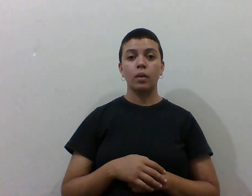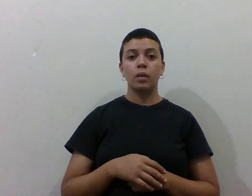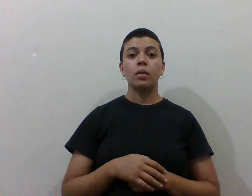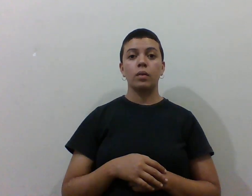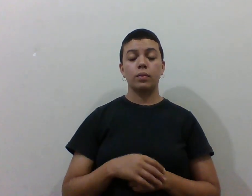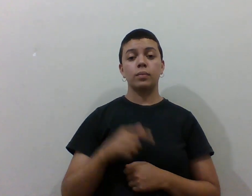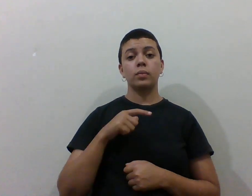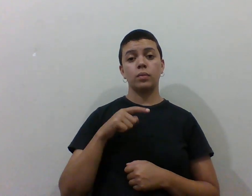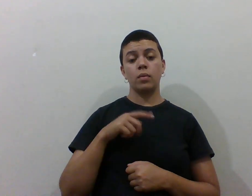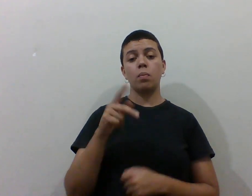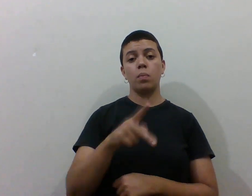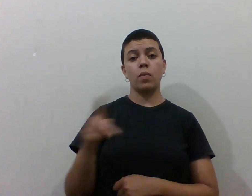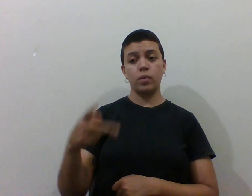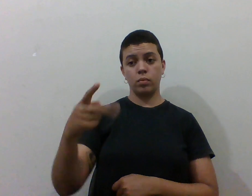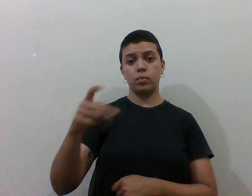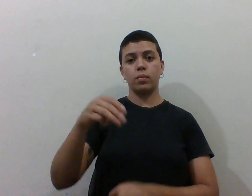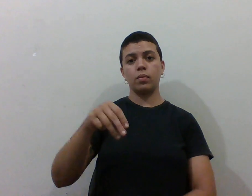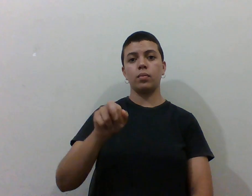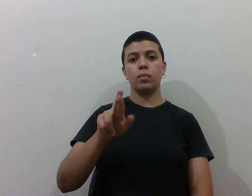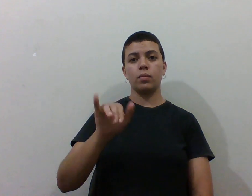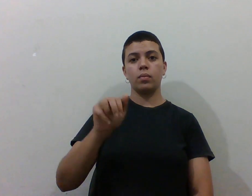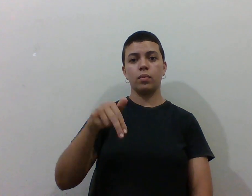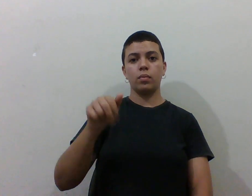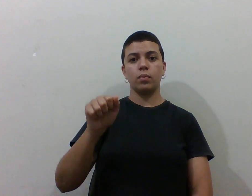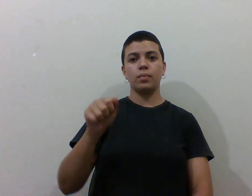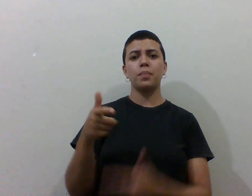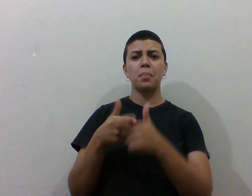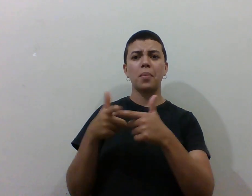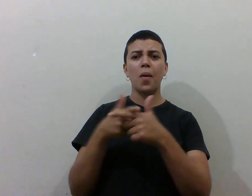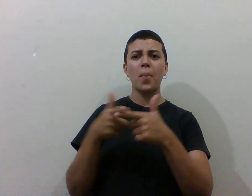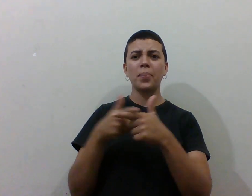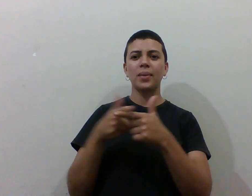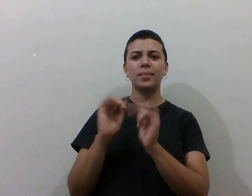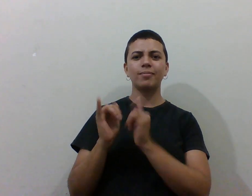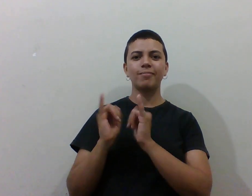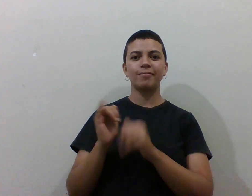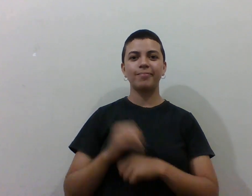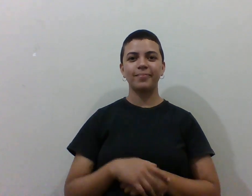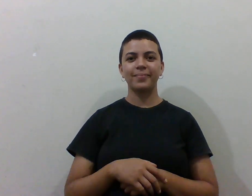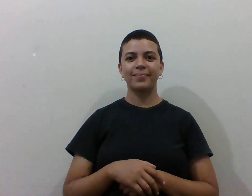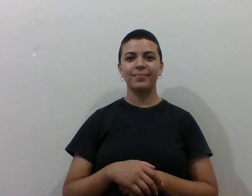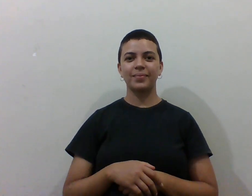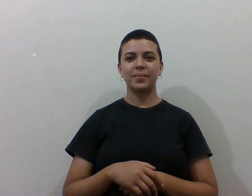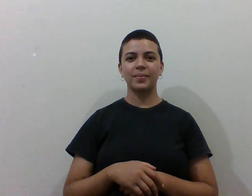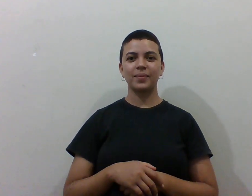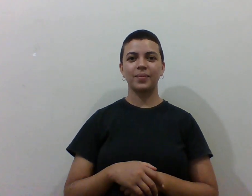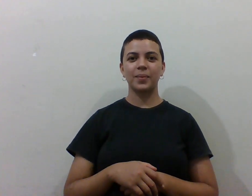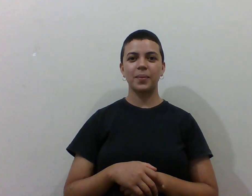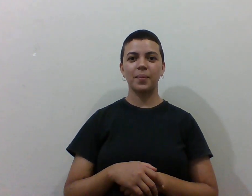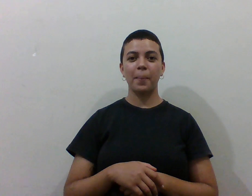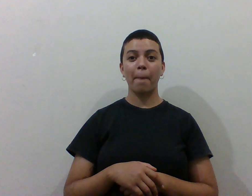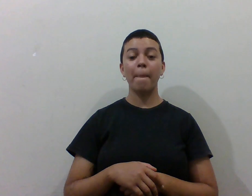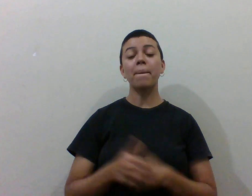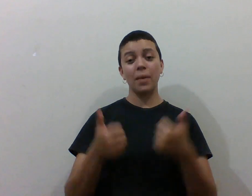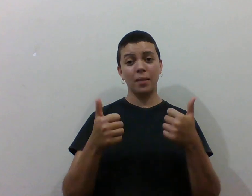transmissão da professora Mariana não sei se a professora Mariana me escutou acho que voltou não foi Mariana escuto eu tinha carinho deu uma